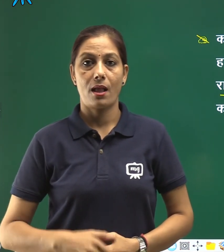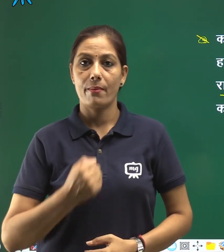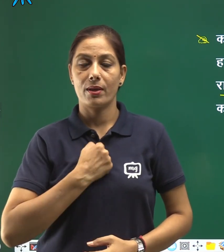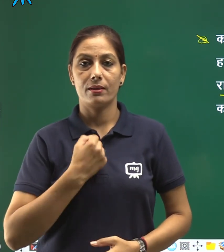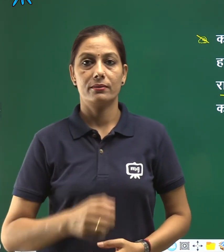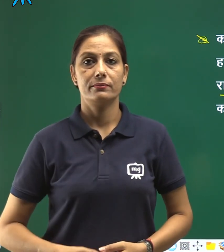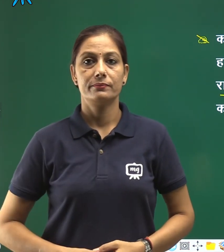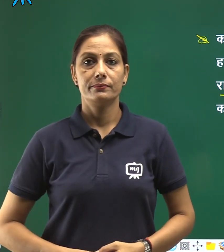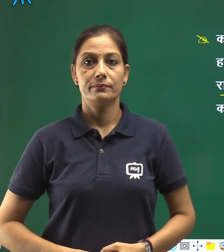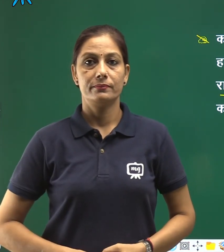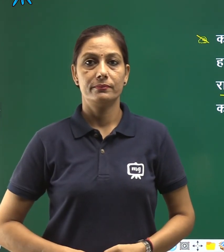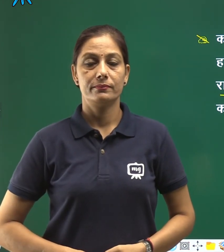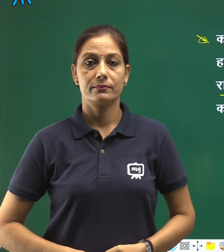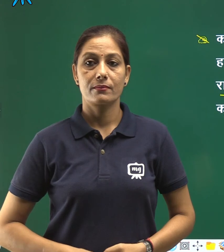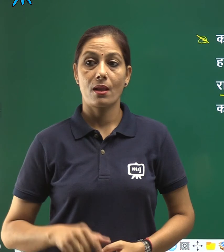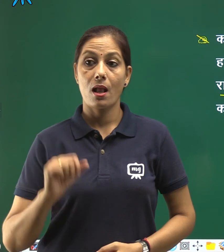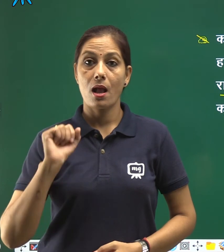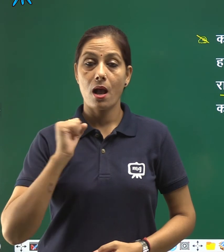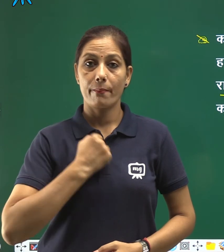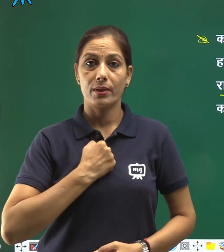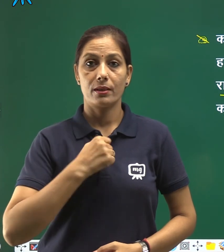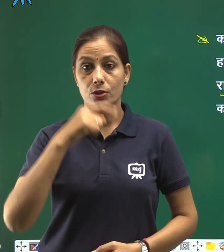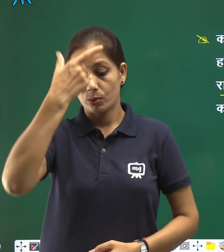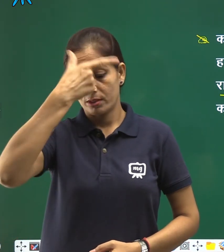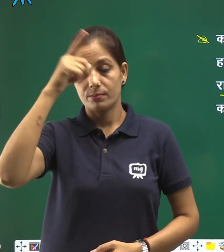हमें अपने देश पर